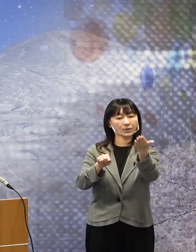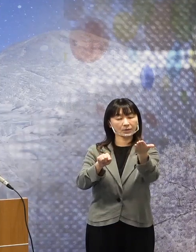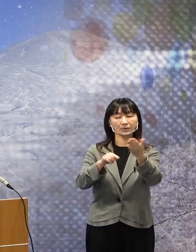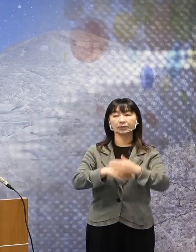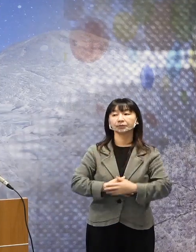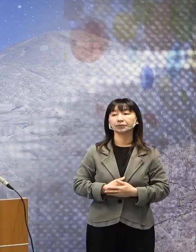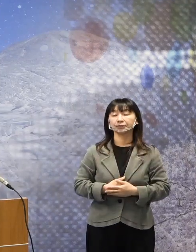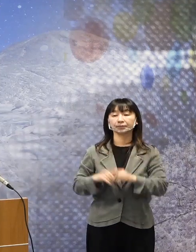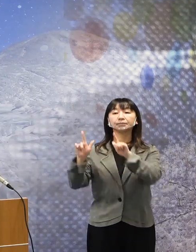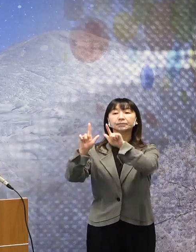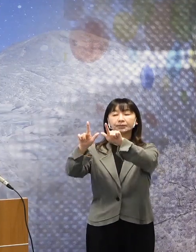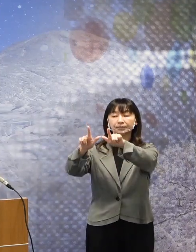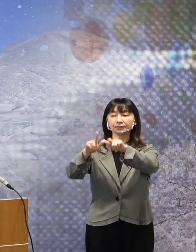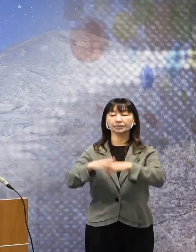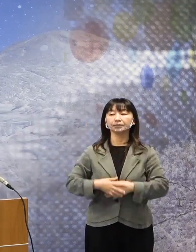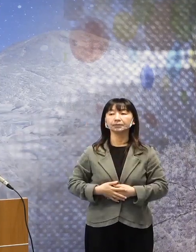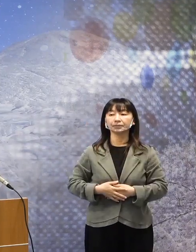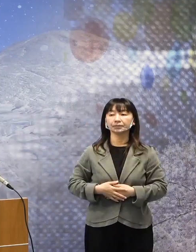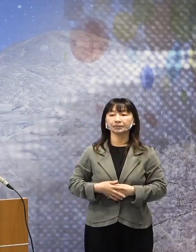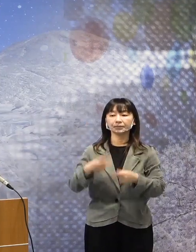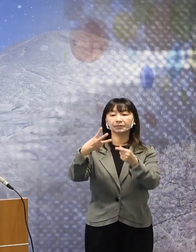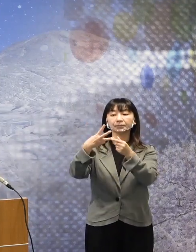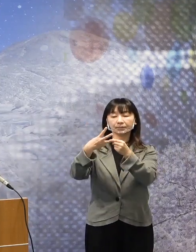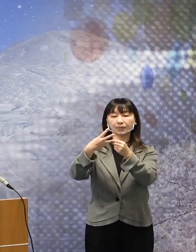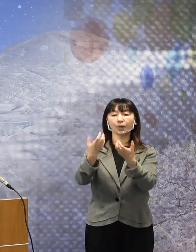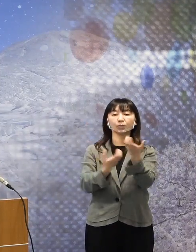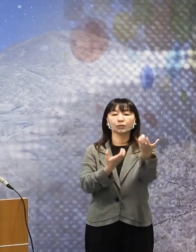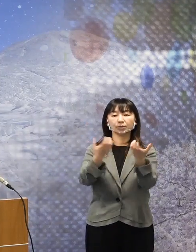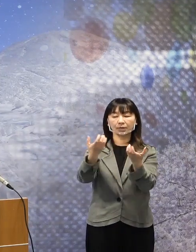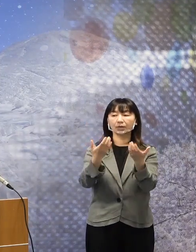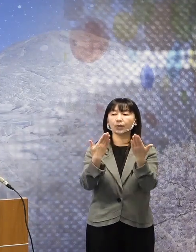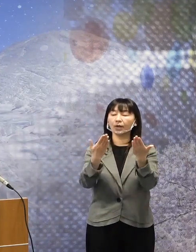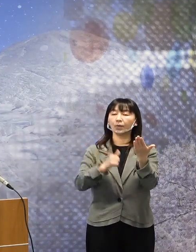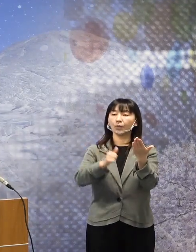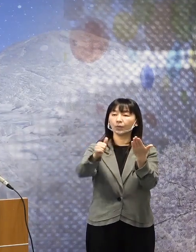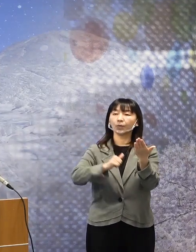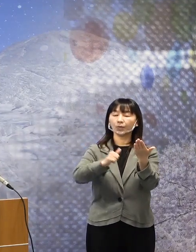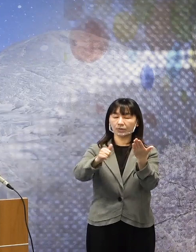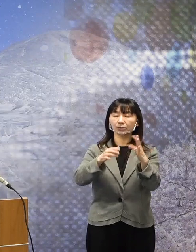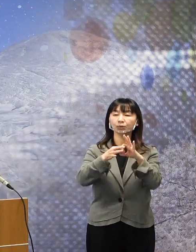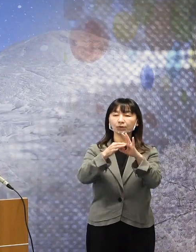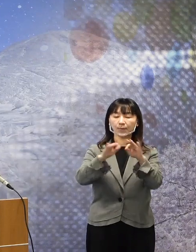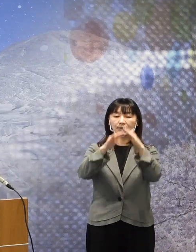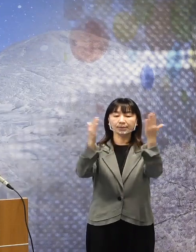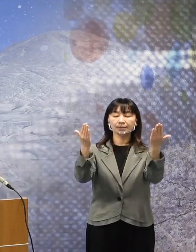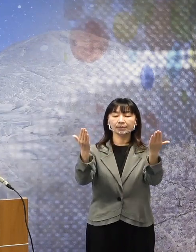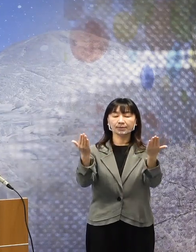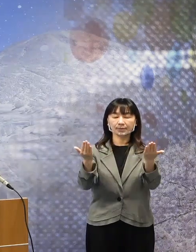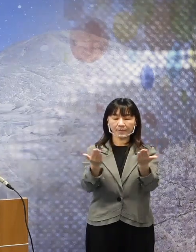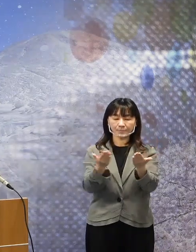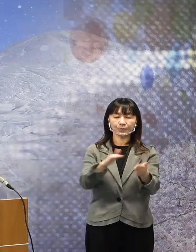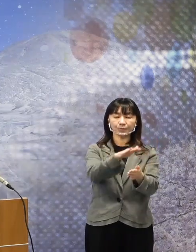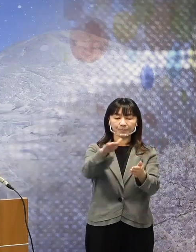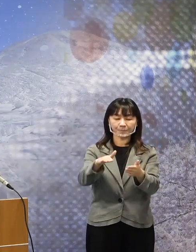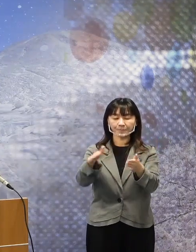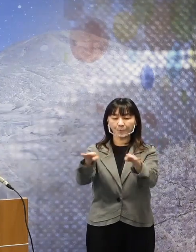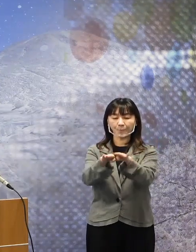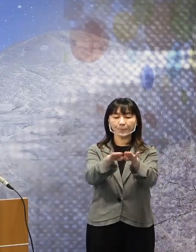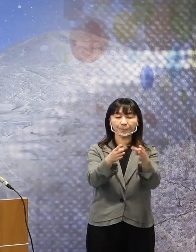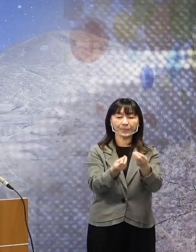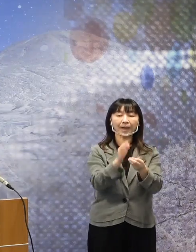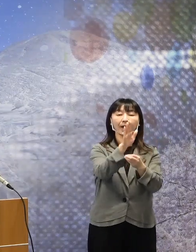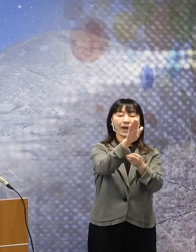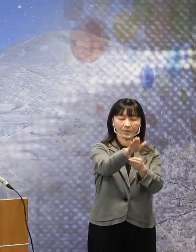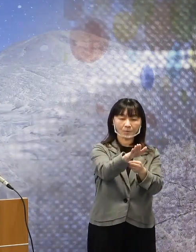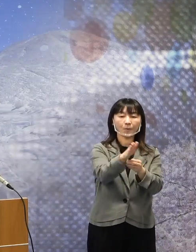か。 はい、下から申し上げますが、分散登校につきましては、かつて全校一斉休校になった後、遠